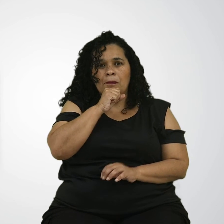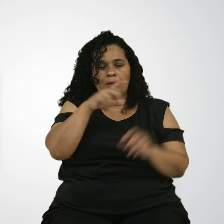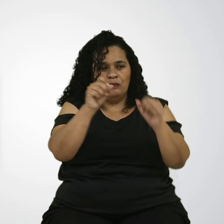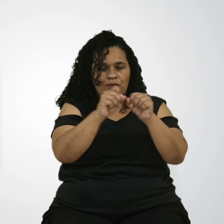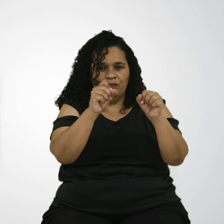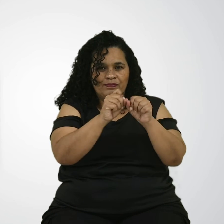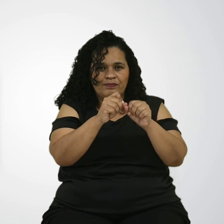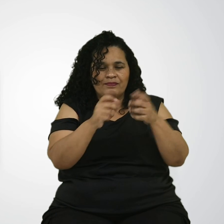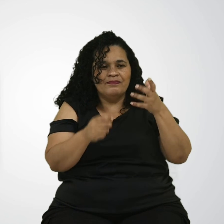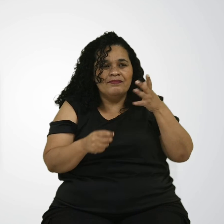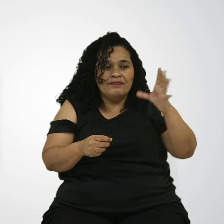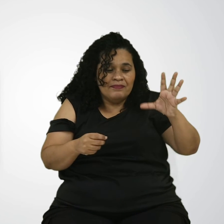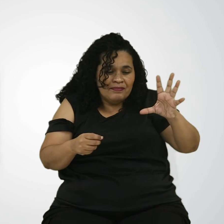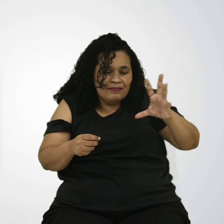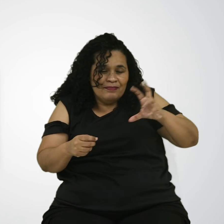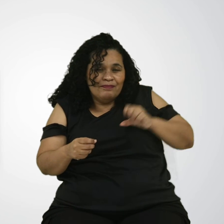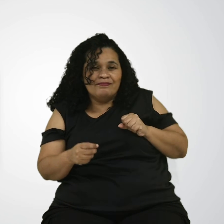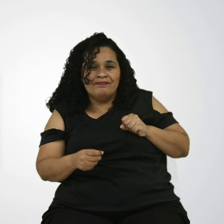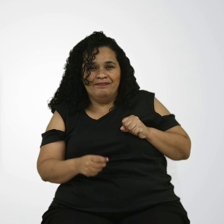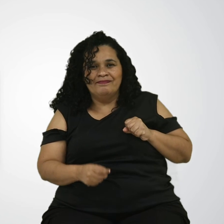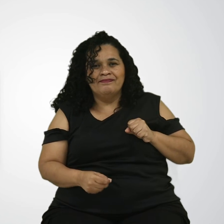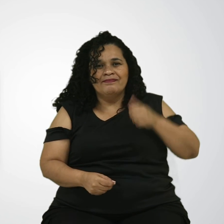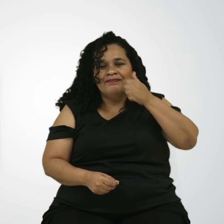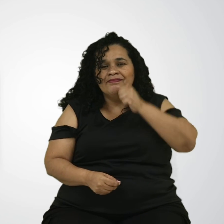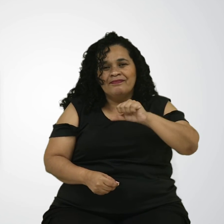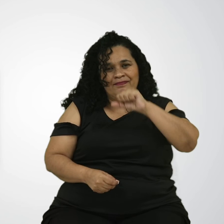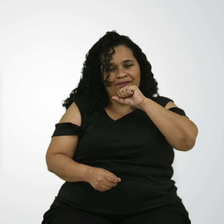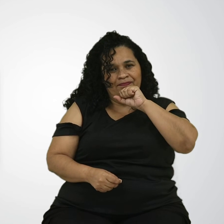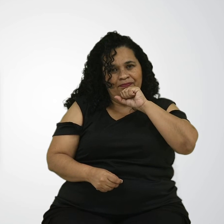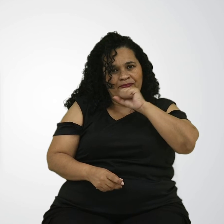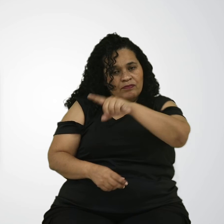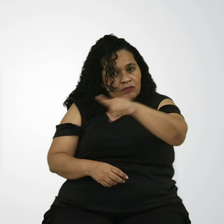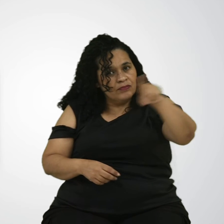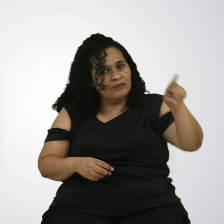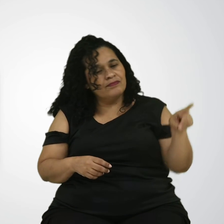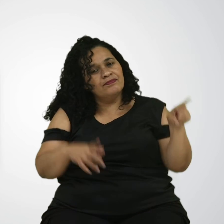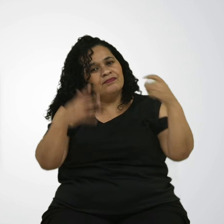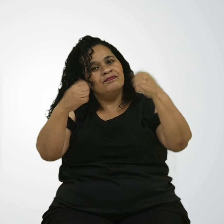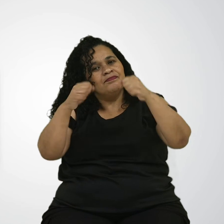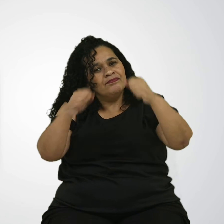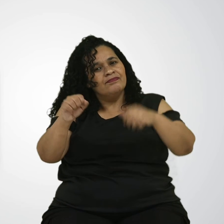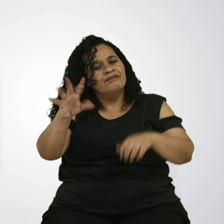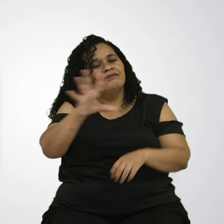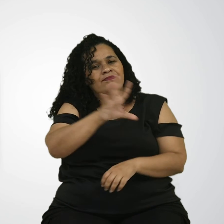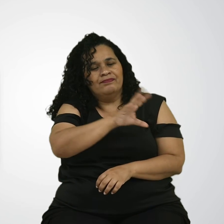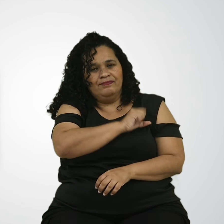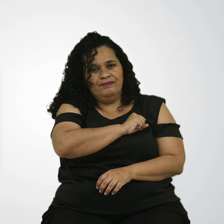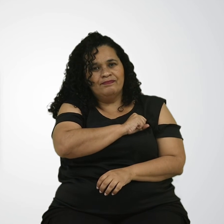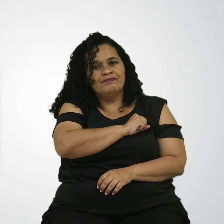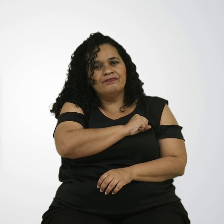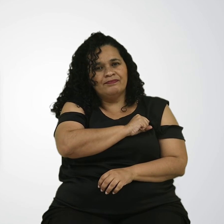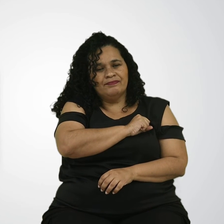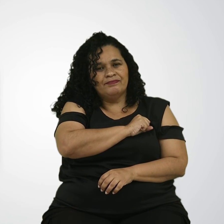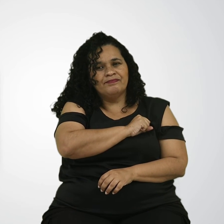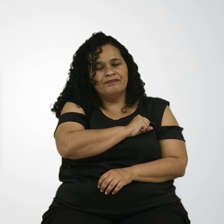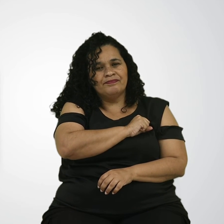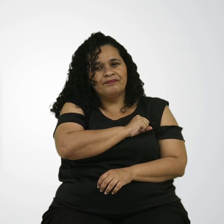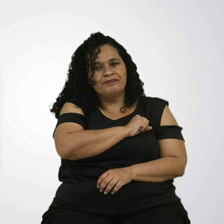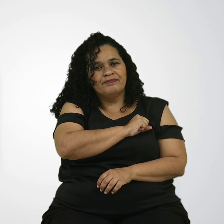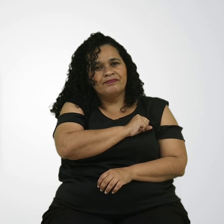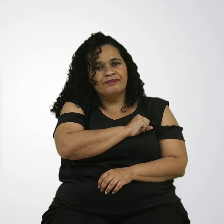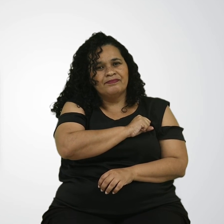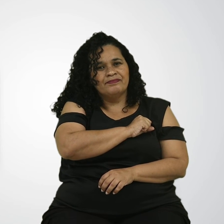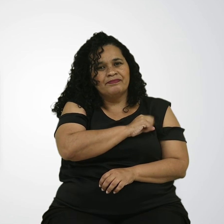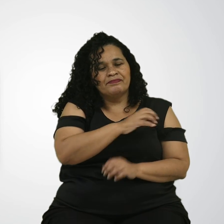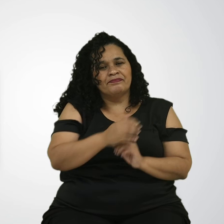importante. Se você não ama a sua esposa, os seus filhos perceberão. E é bem provável que eles também não amarão as